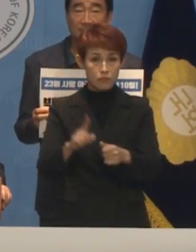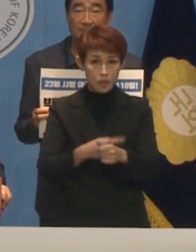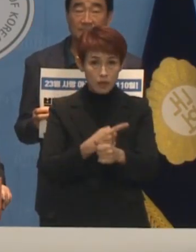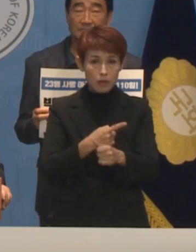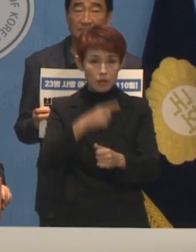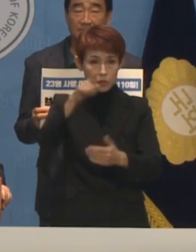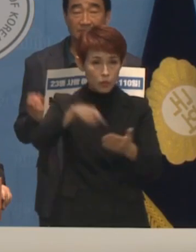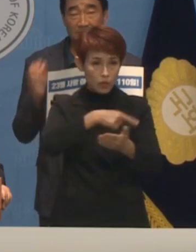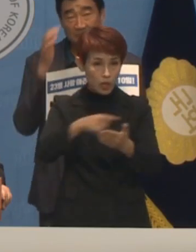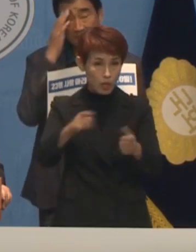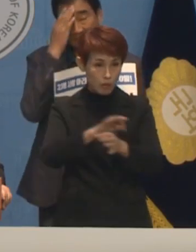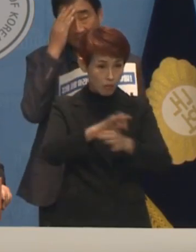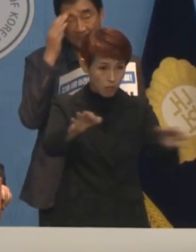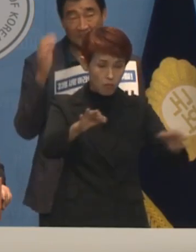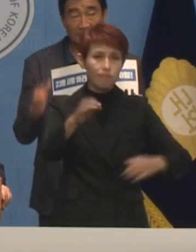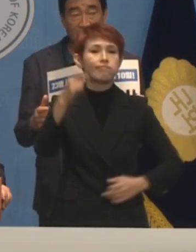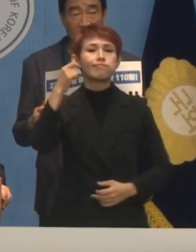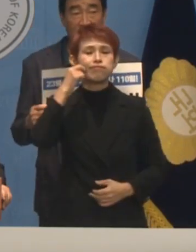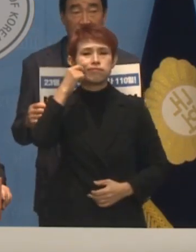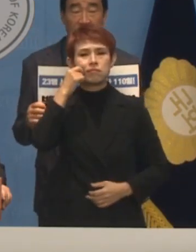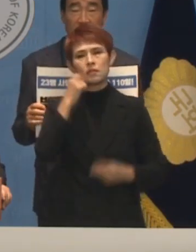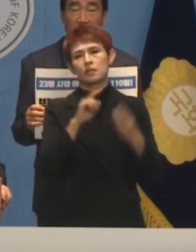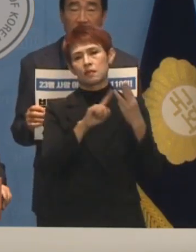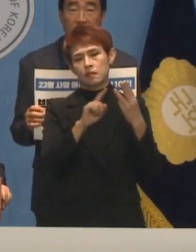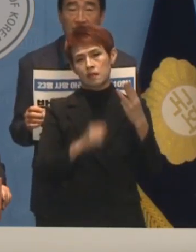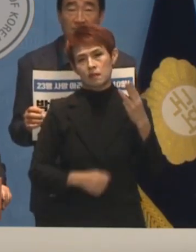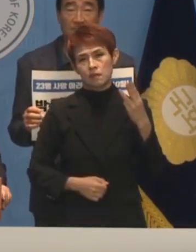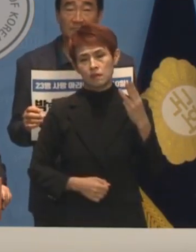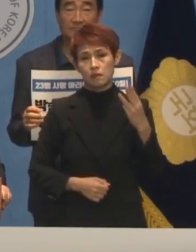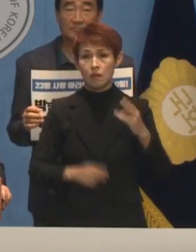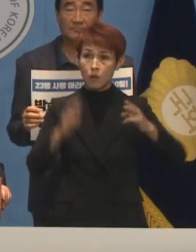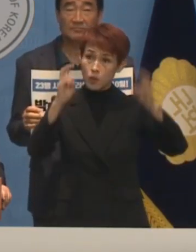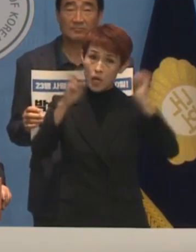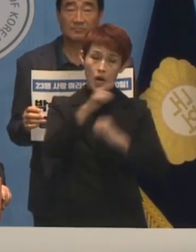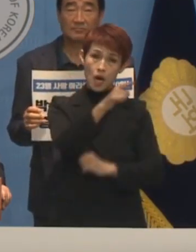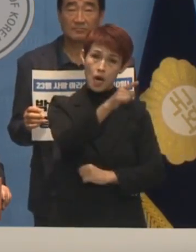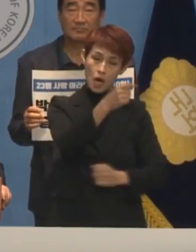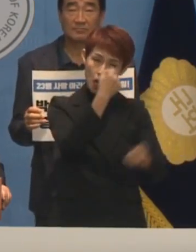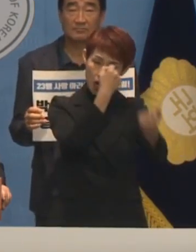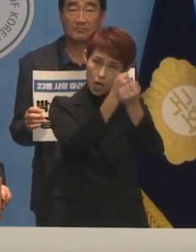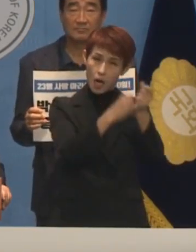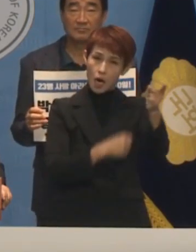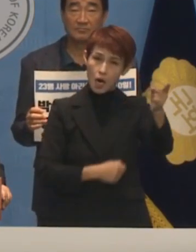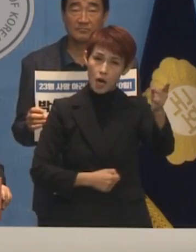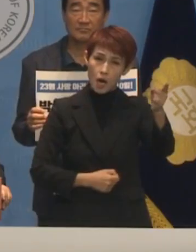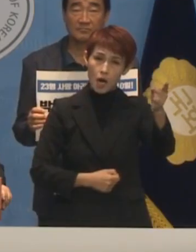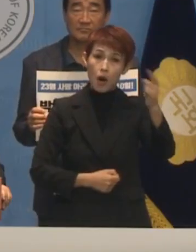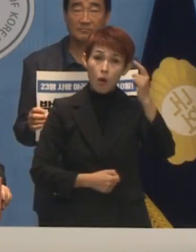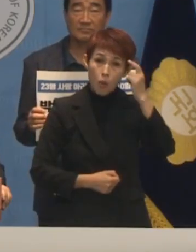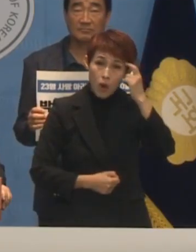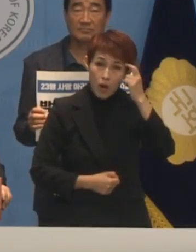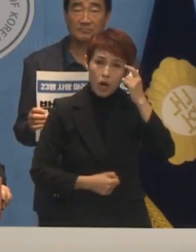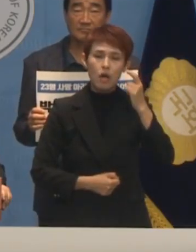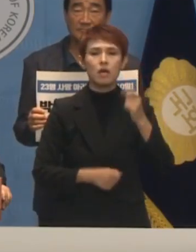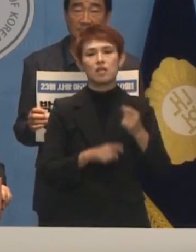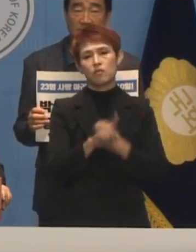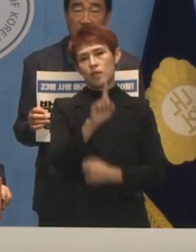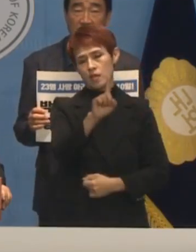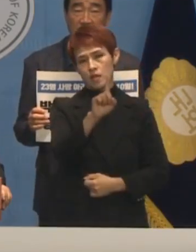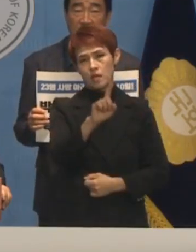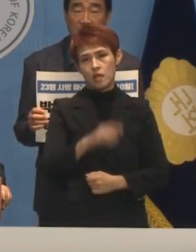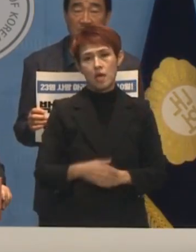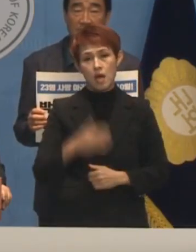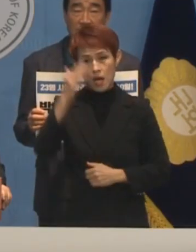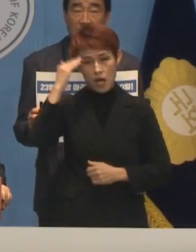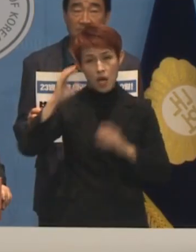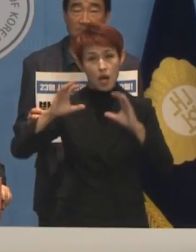손해배상 책임을 인정할 수 없다는 취지였습니다. 회사가 이렇게까지 뻔뻔하게 나올 수 있었던 이유는 단 한 가지입니다.